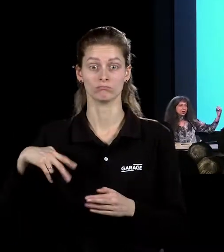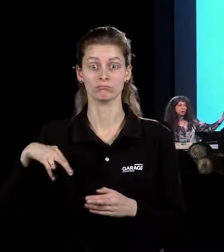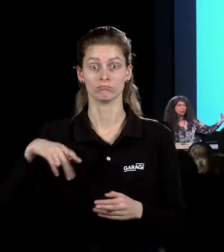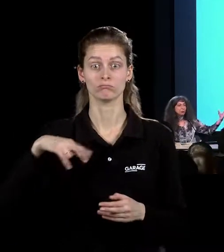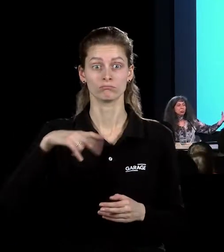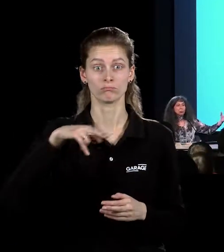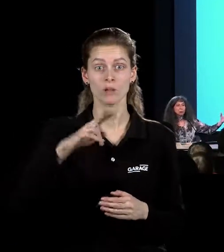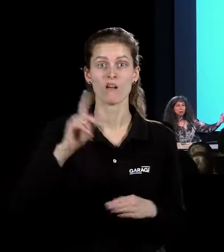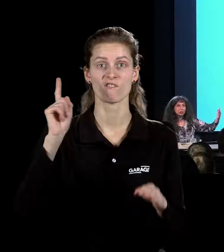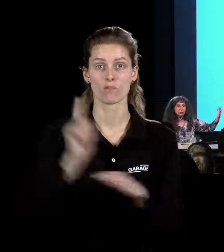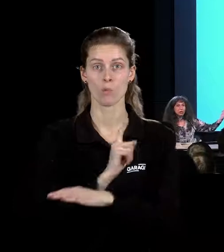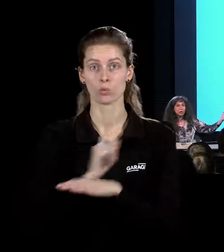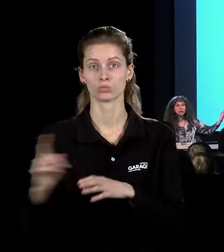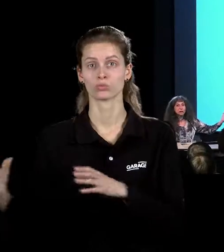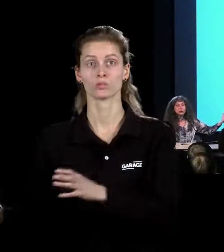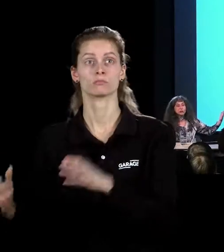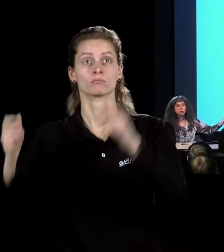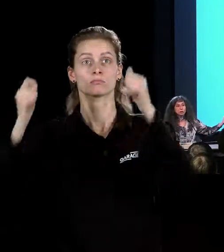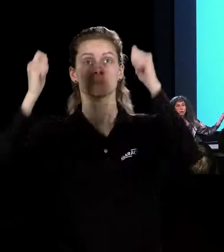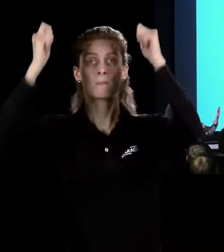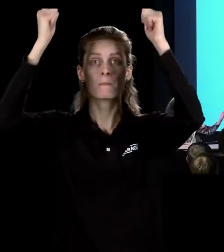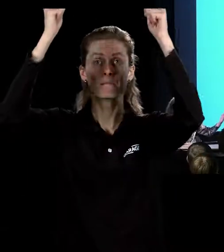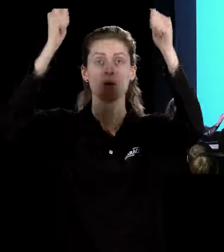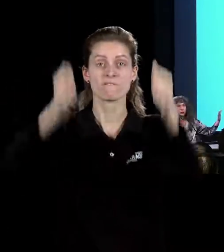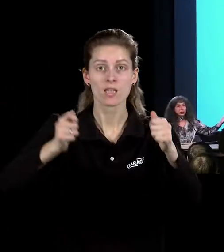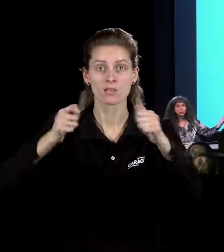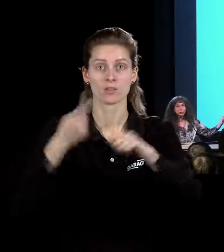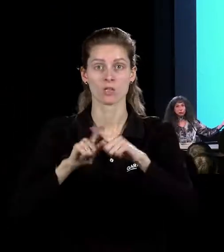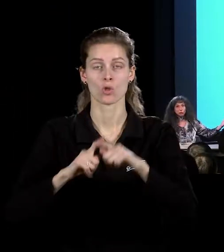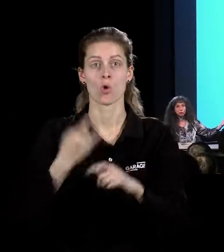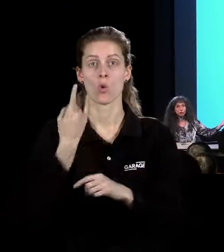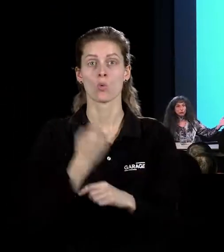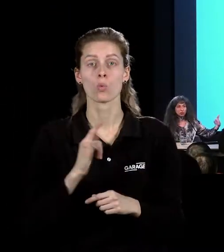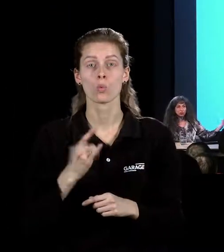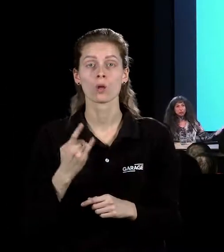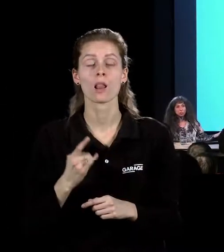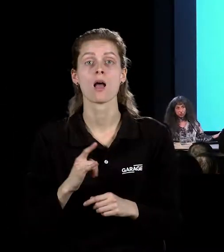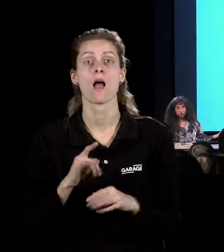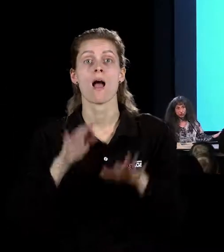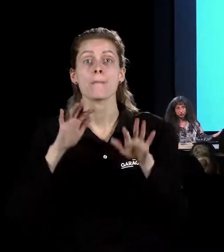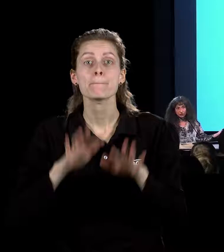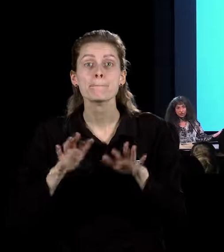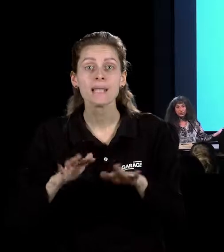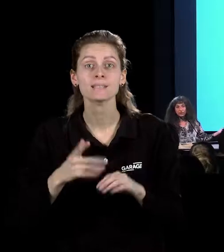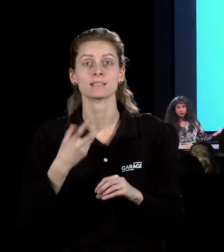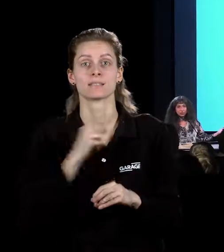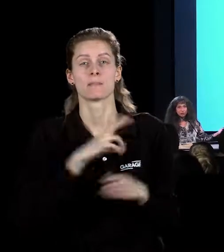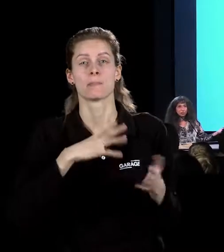и вешает эту фигурку на том месте, где должна была быть его инсталляция, которую не разрешили